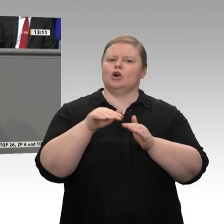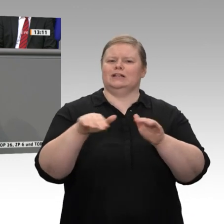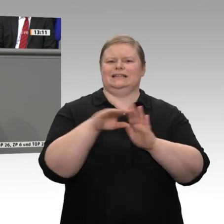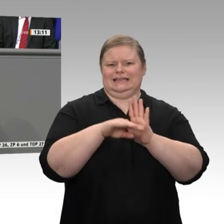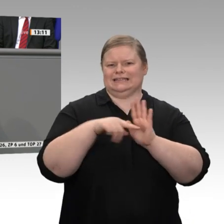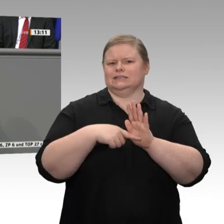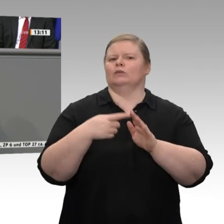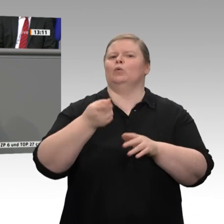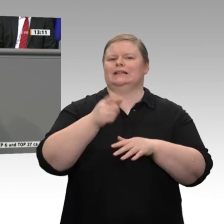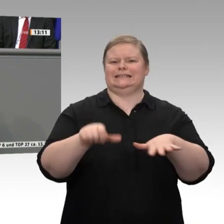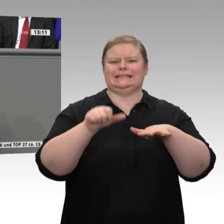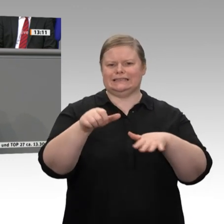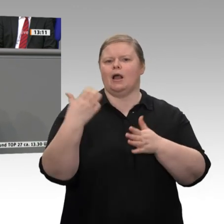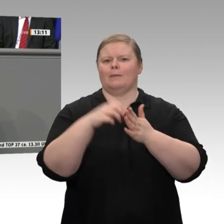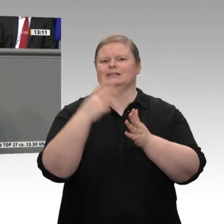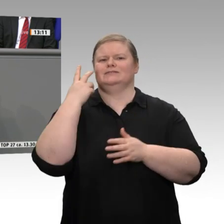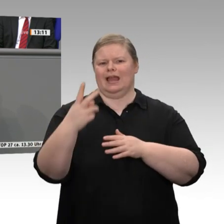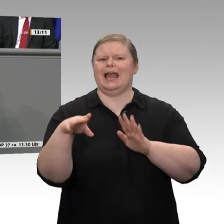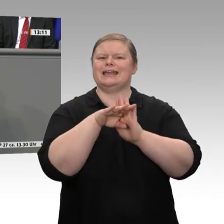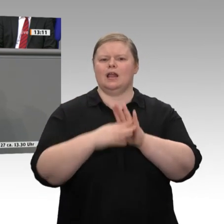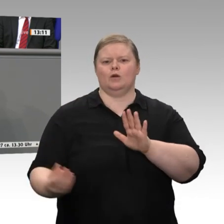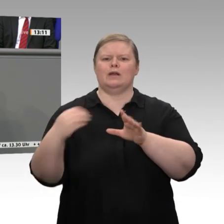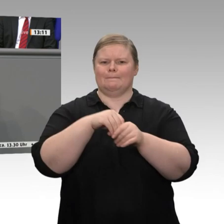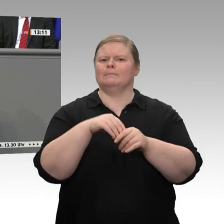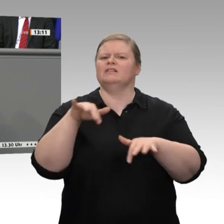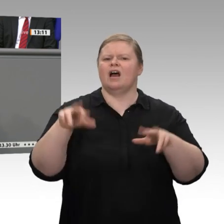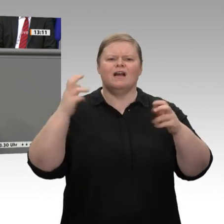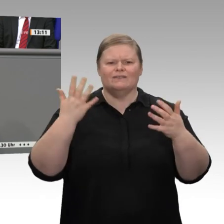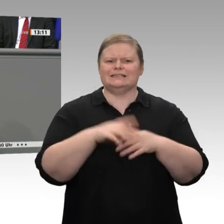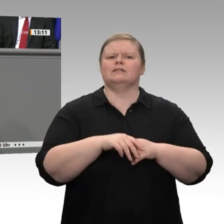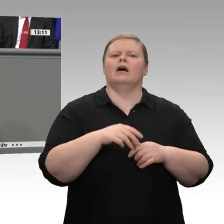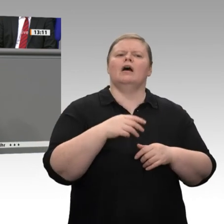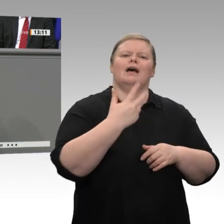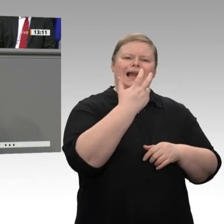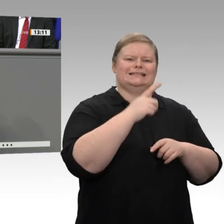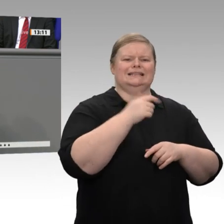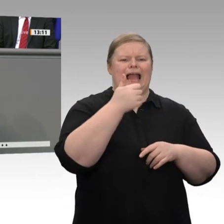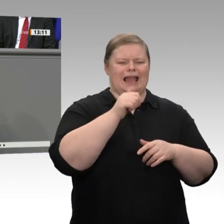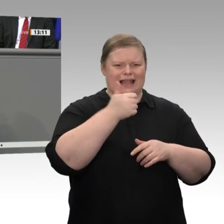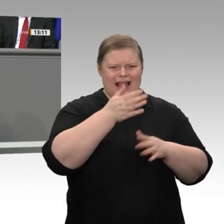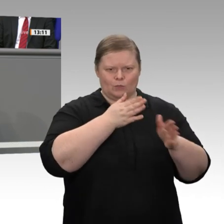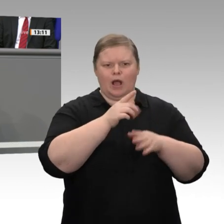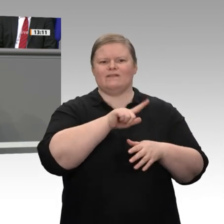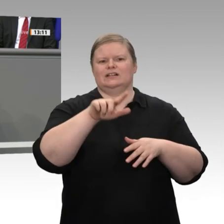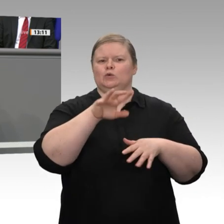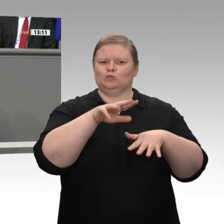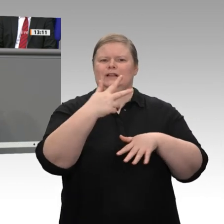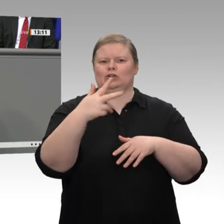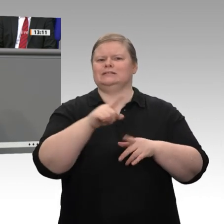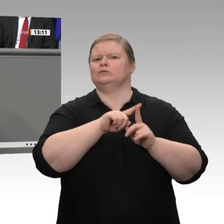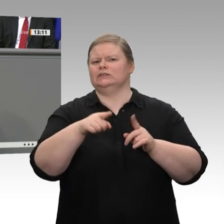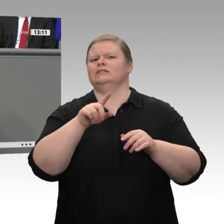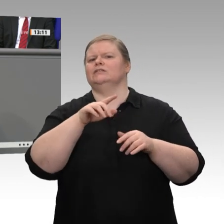sind, hat das Bundesinnenministerium bereits im August vergangenen Jahres mittels einer